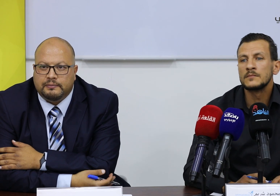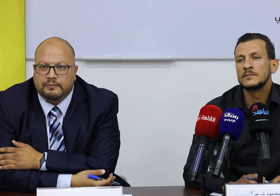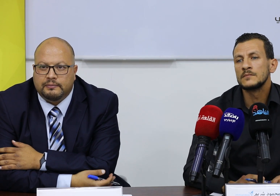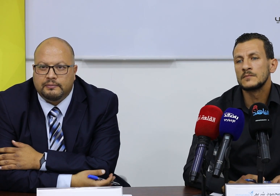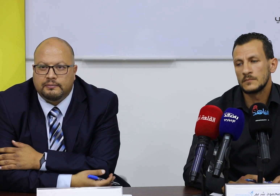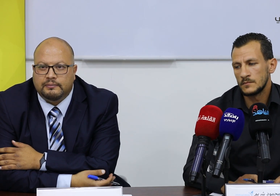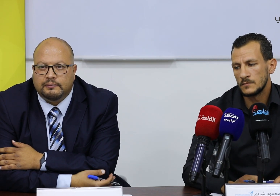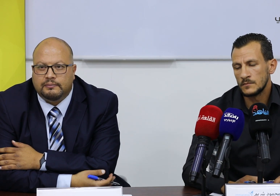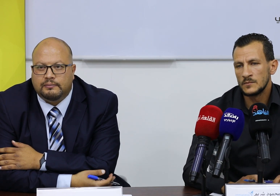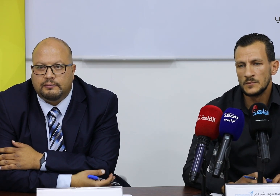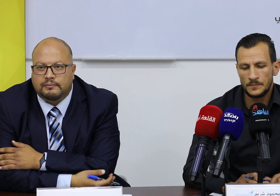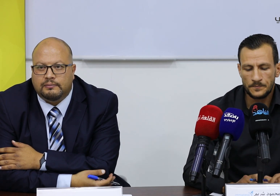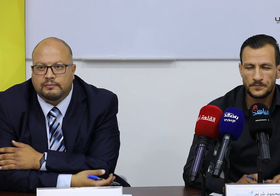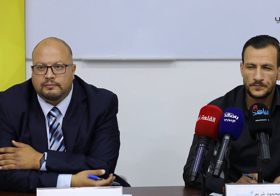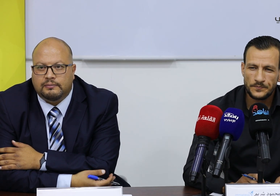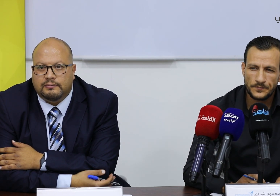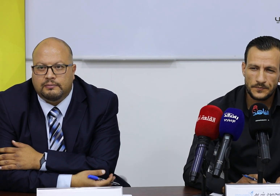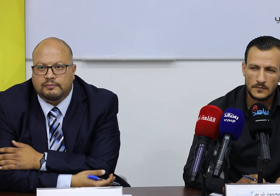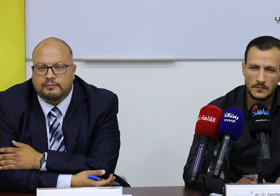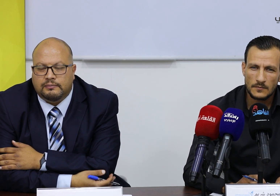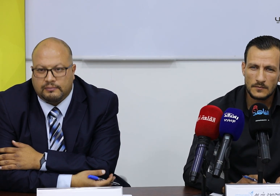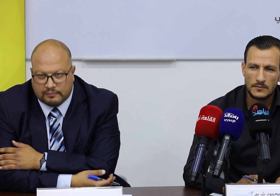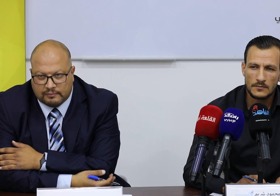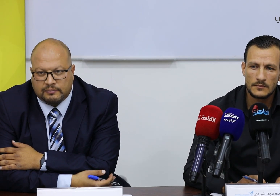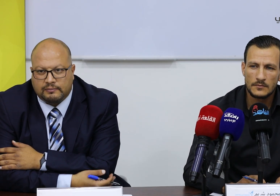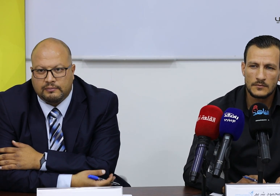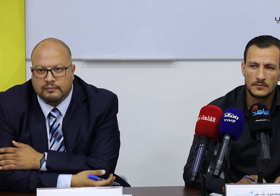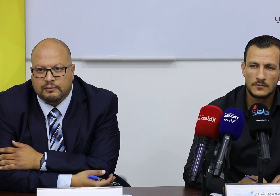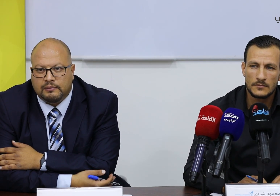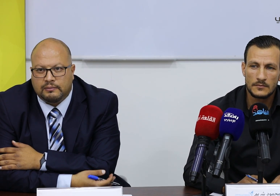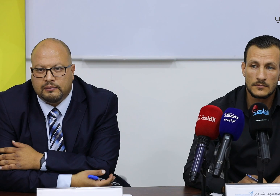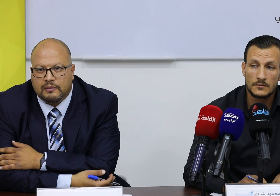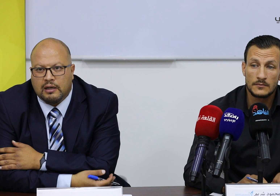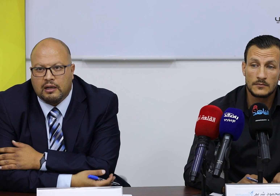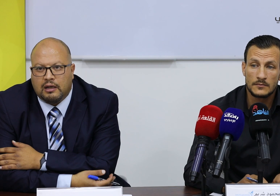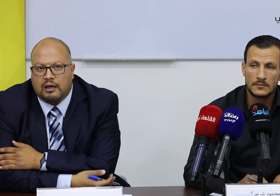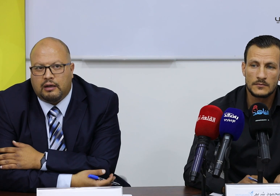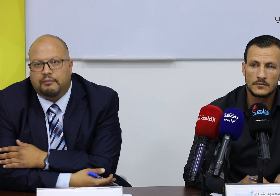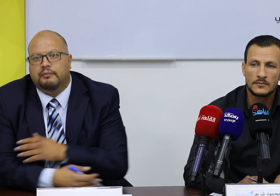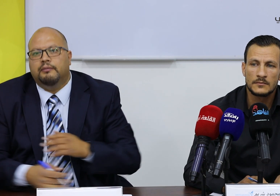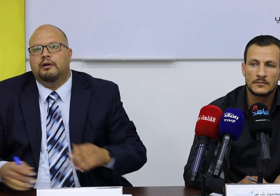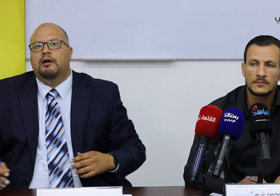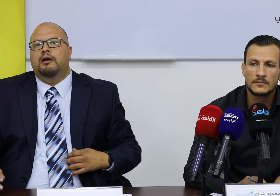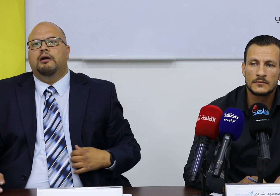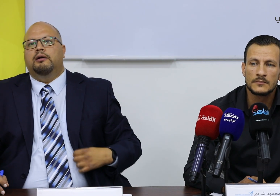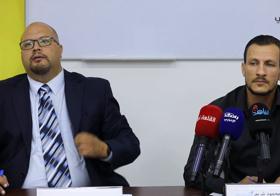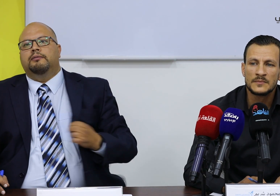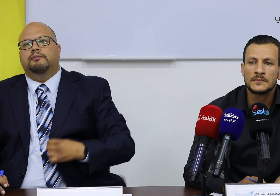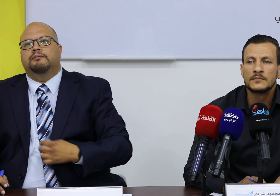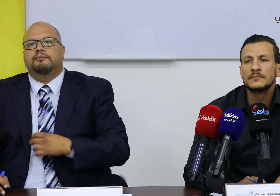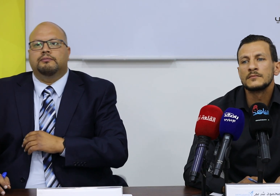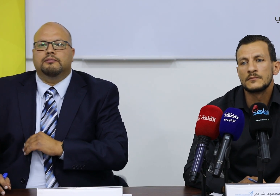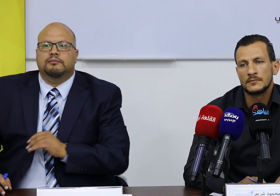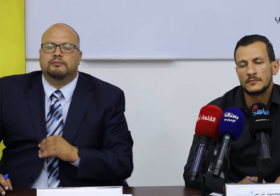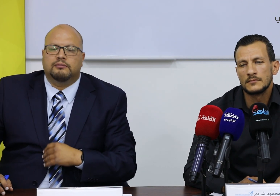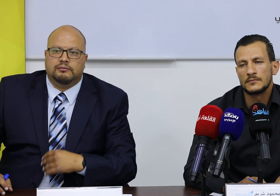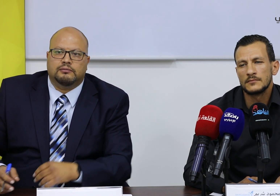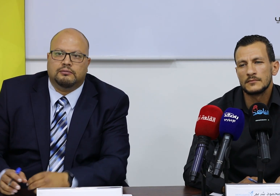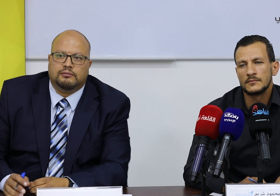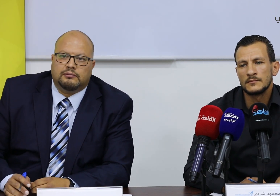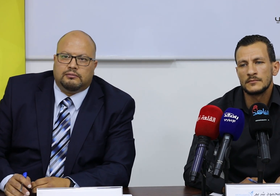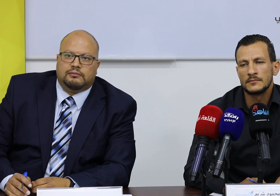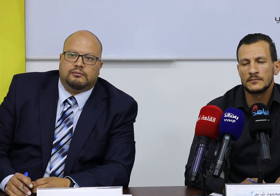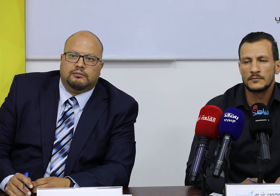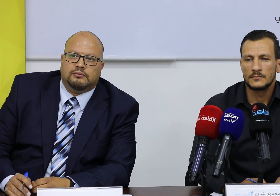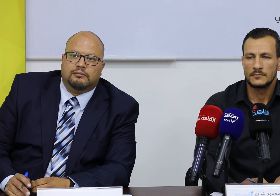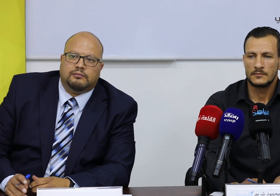من مجمع سفريات الشمال او من مجمع سفريات الجنوب يتوجه الى مدينة العقبة، اول مرة ممكن انه بوصل للمجمع، يعني